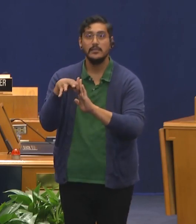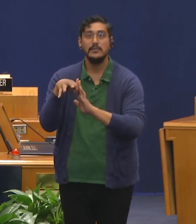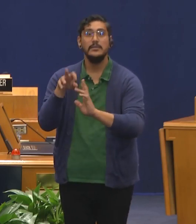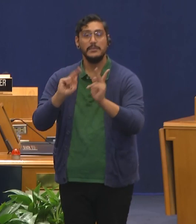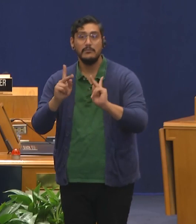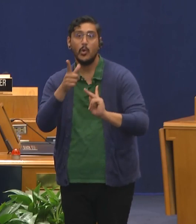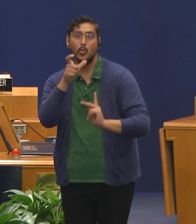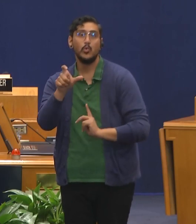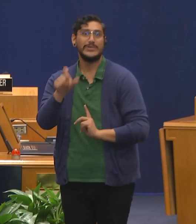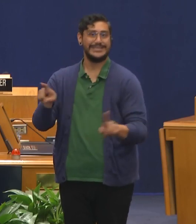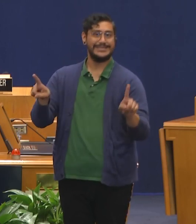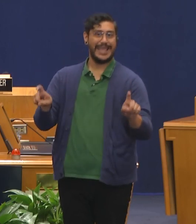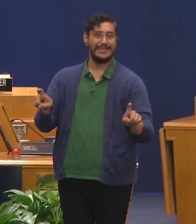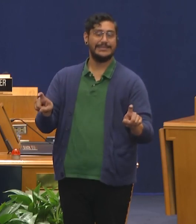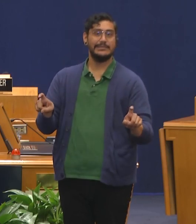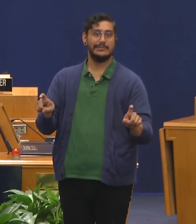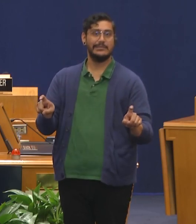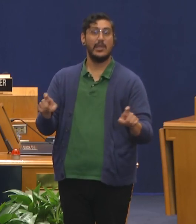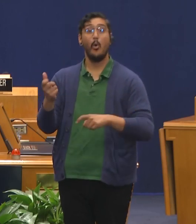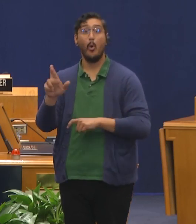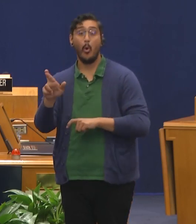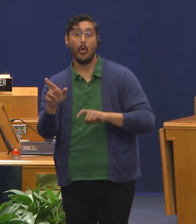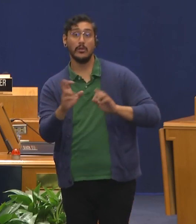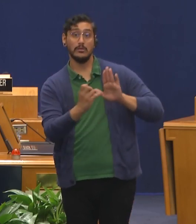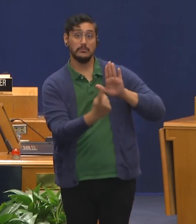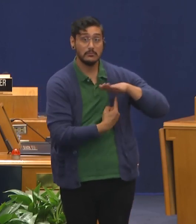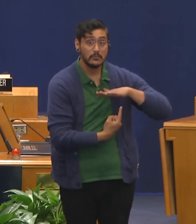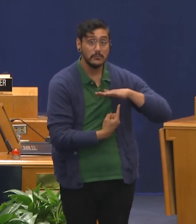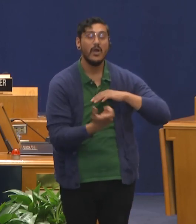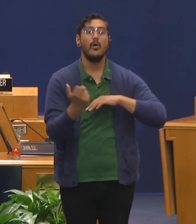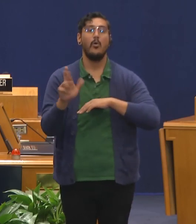que necesitan pruebas, aislamiento y cuarentena.